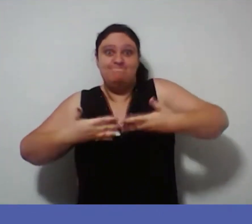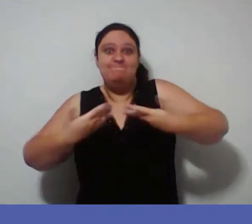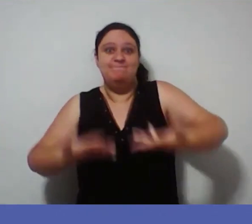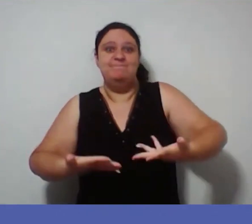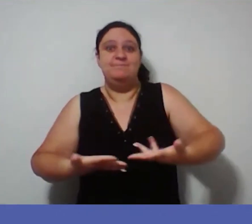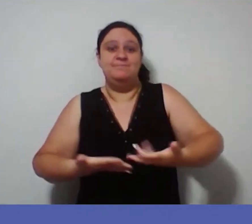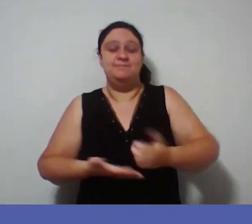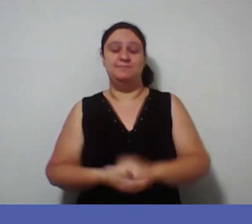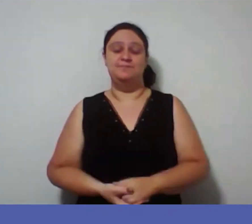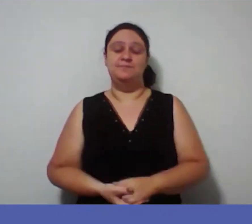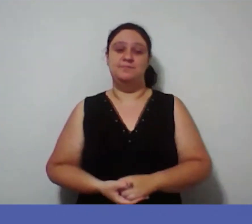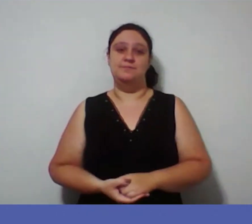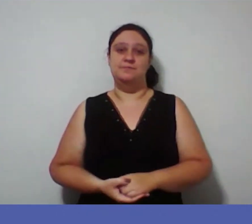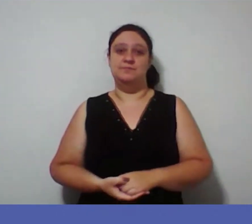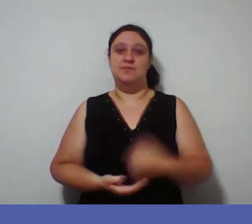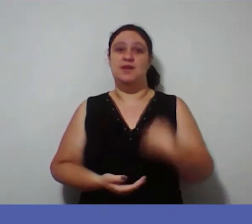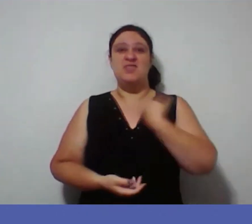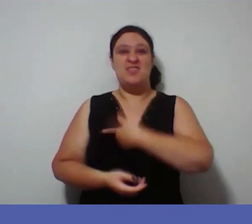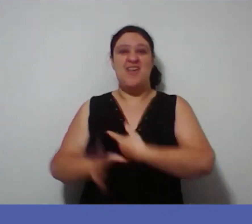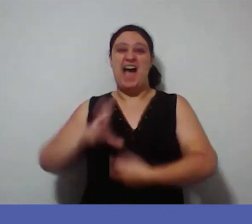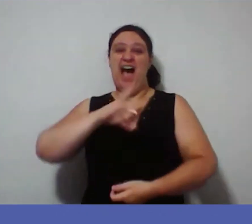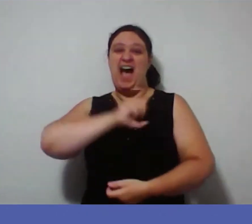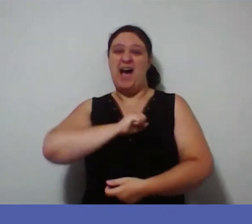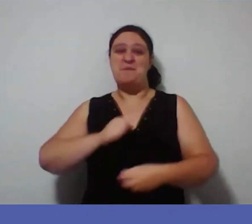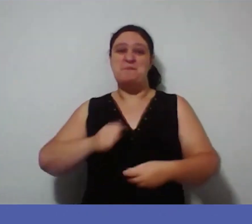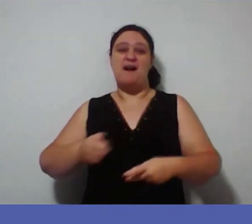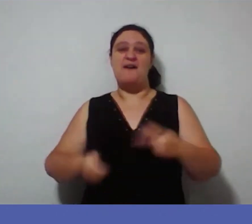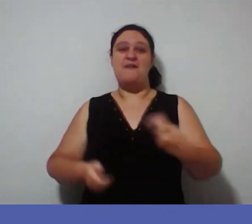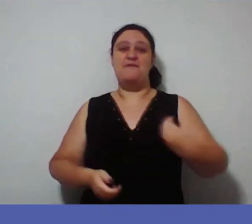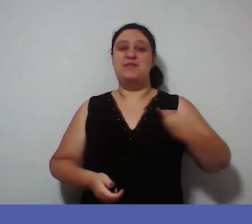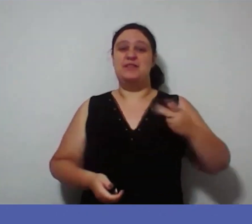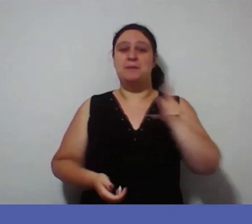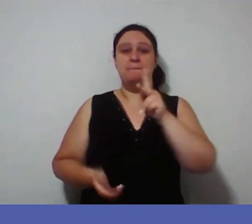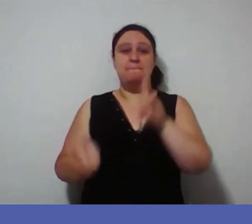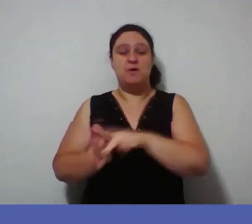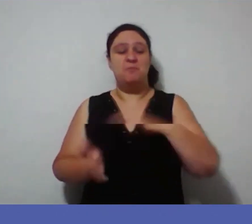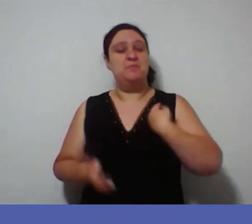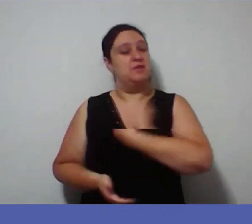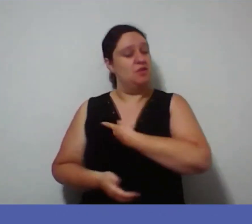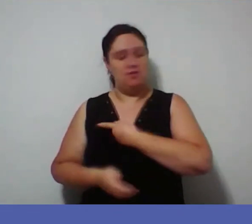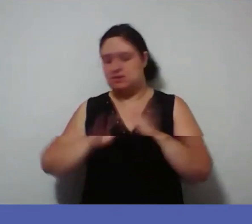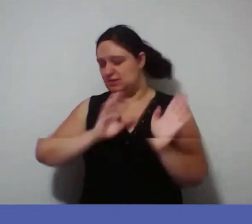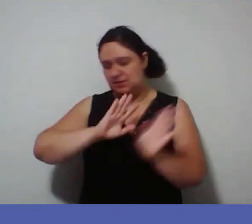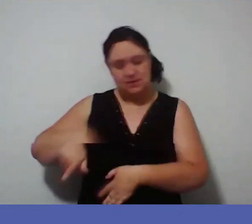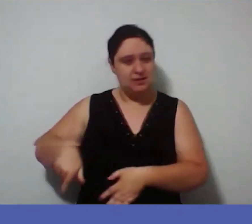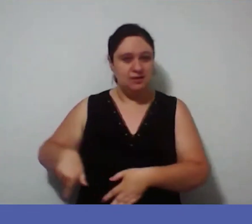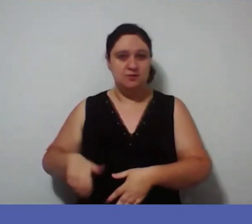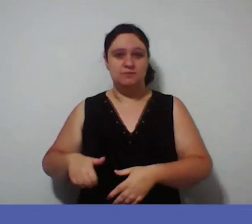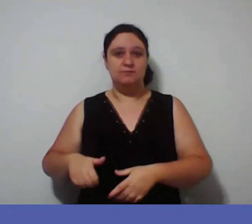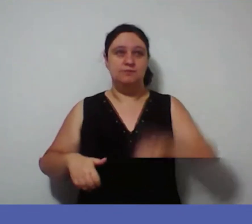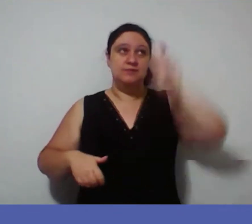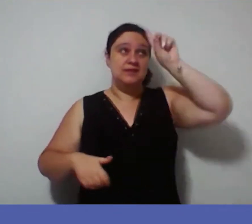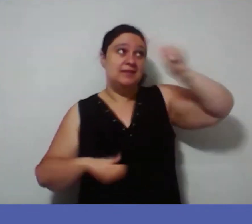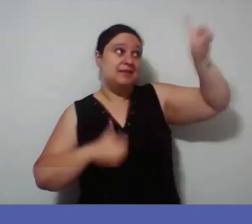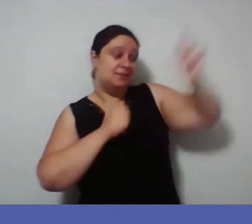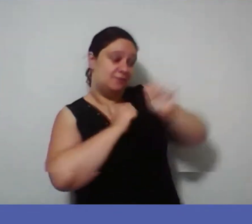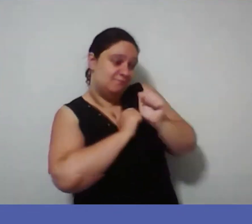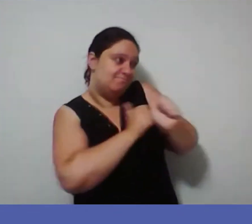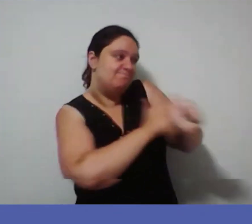Não amamos a nossa própria vida da alma, nós somos seguidores do Cordeiro. Somos seguidores dos 7 Espíritos,